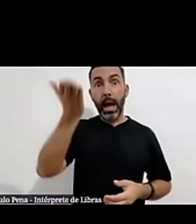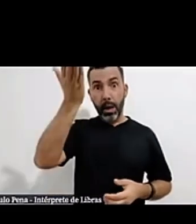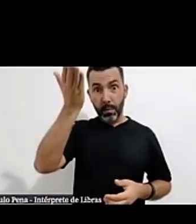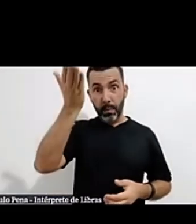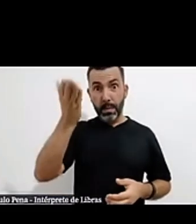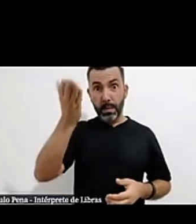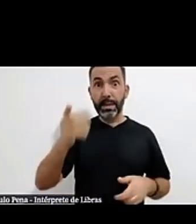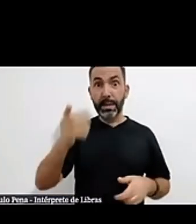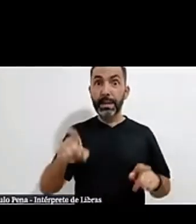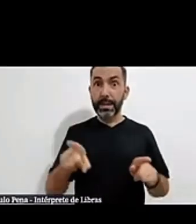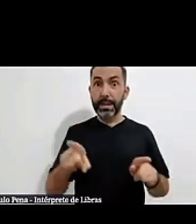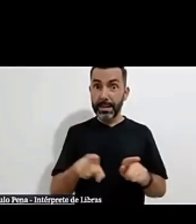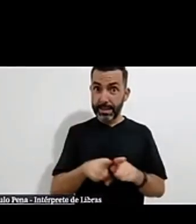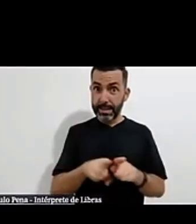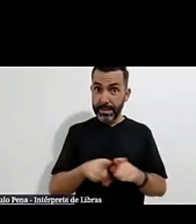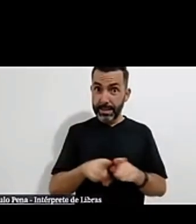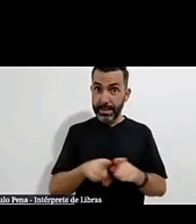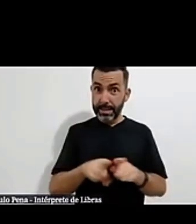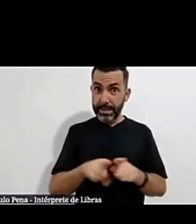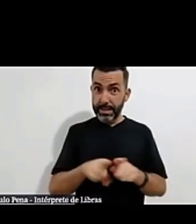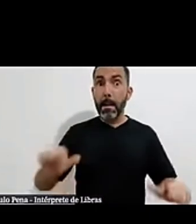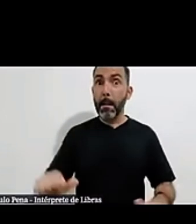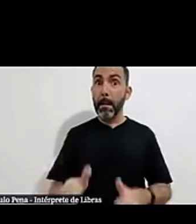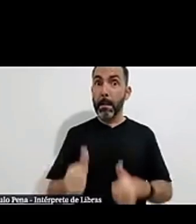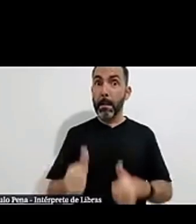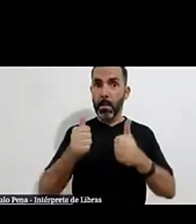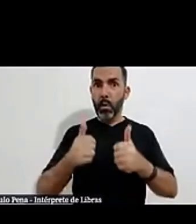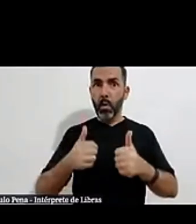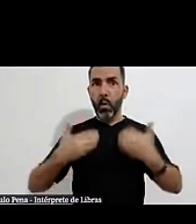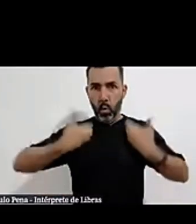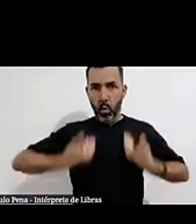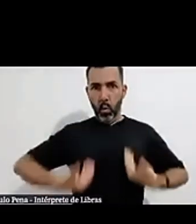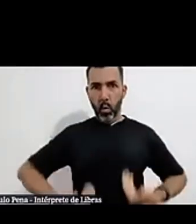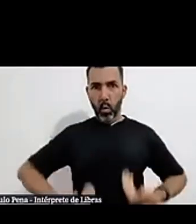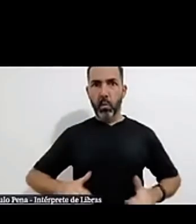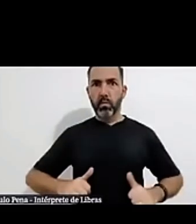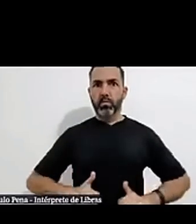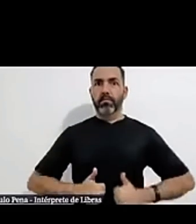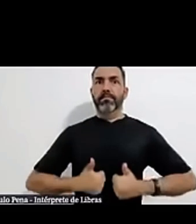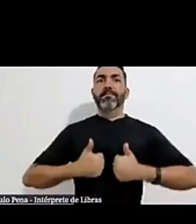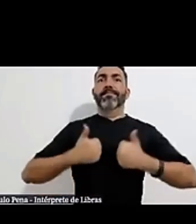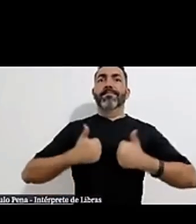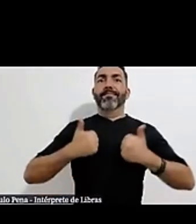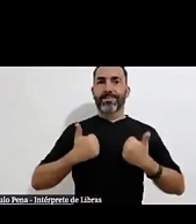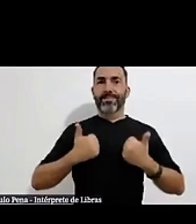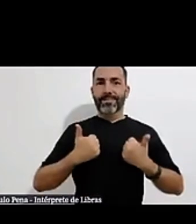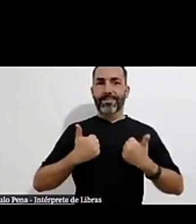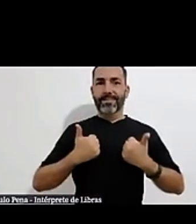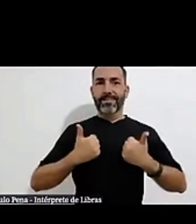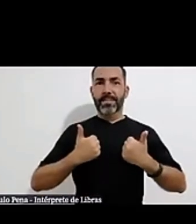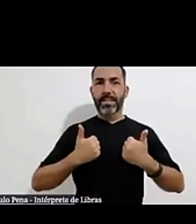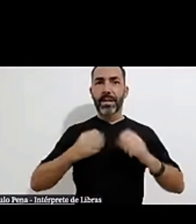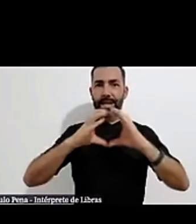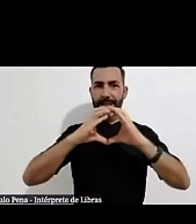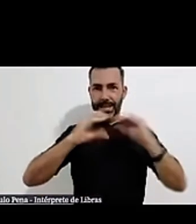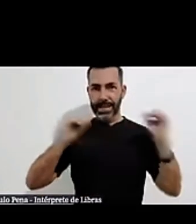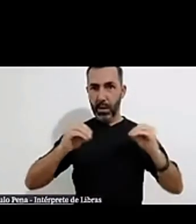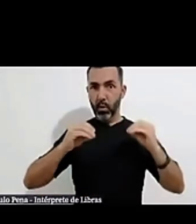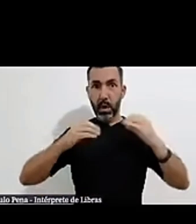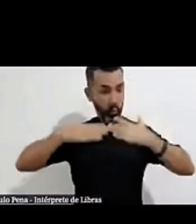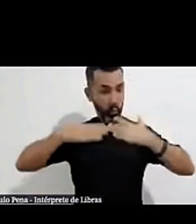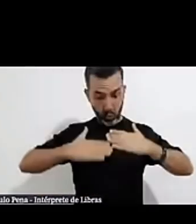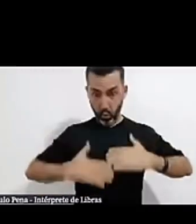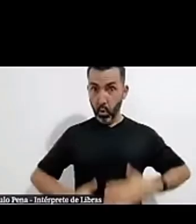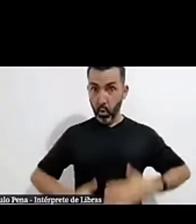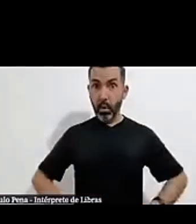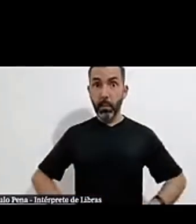melhora das respostas imunológicas, que mais? Benefícios a todas as células do corpo, especialmente a do